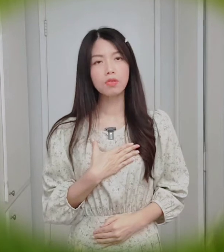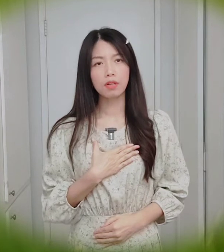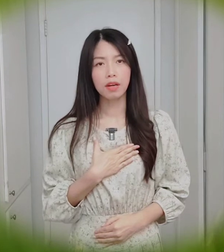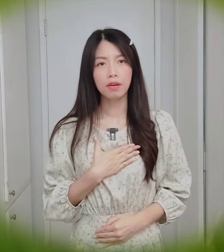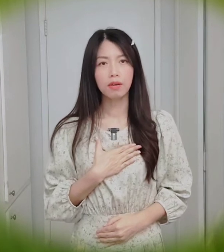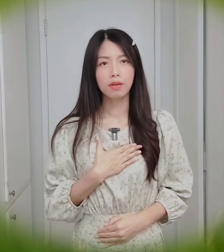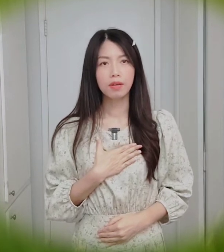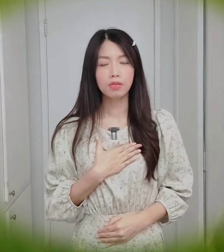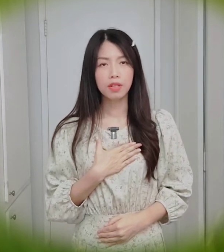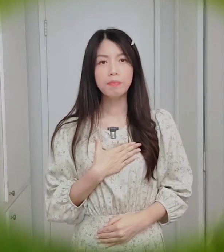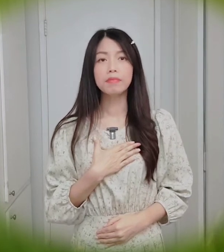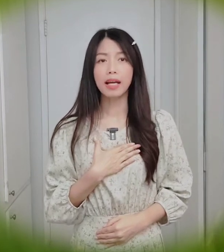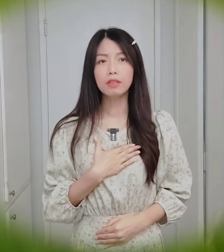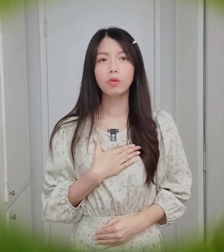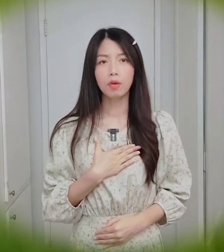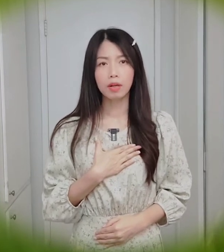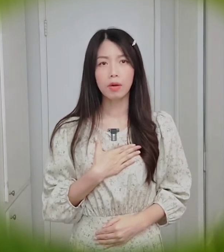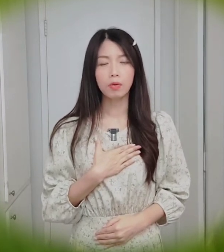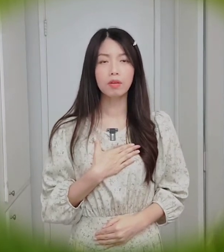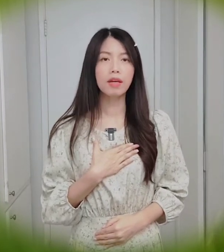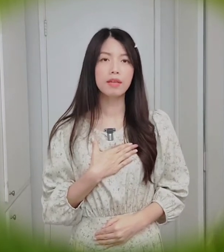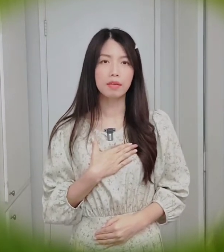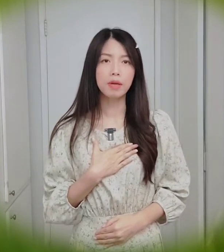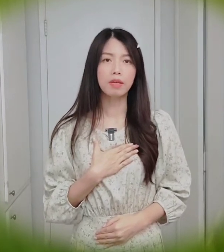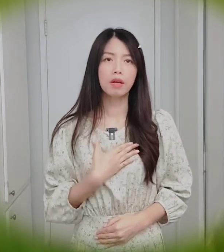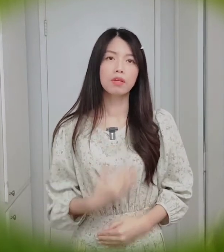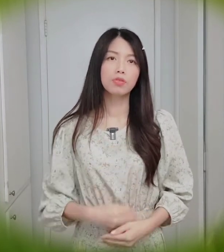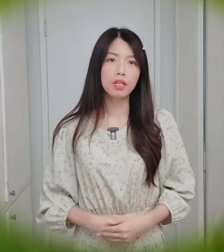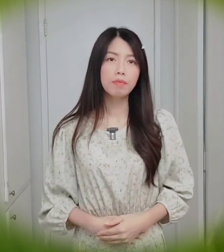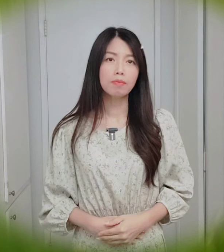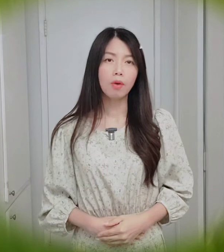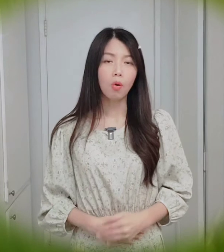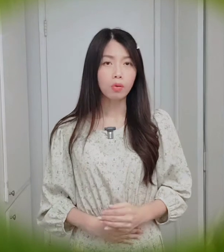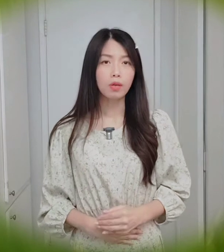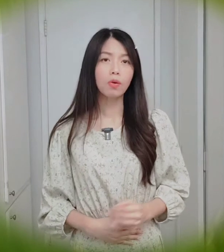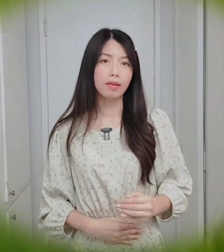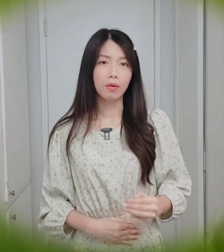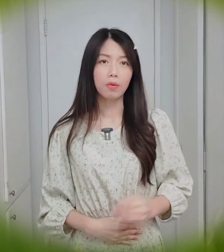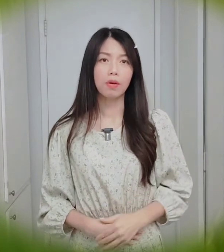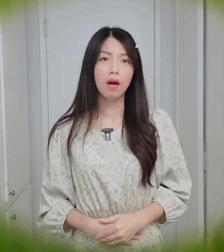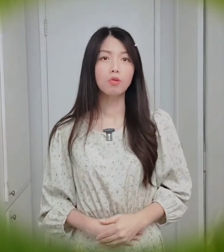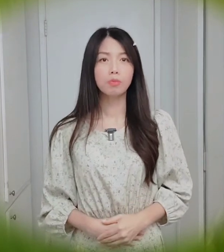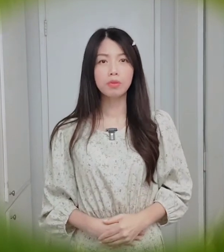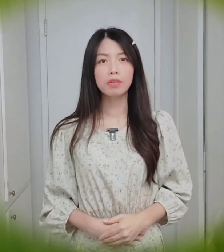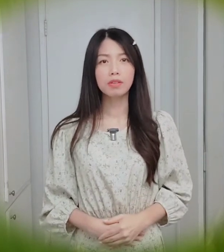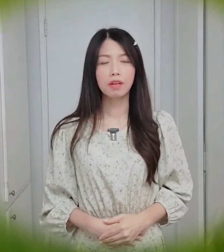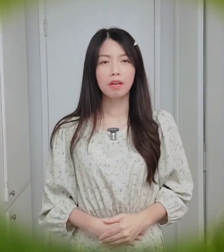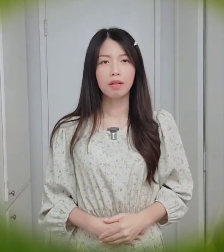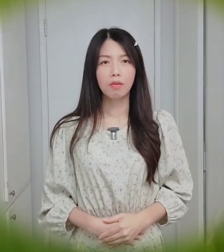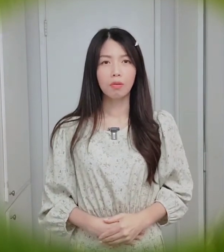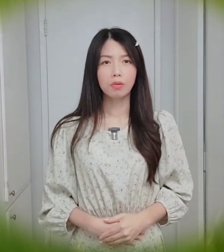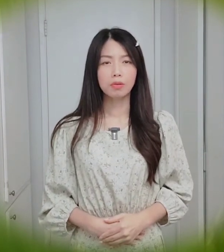꼭 해주셔야 돼요. 주님, 나는 어디로 갈까요? 그렇게 하지 않으면 주님 어디로 가세요? 하고